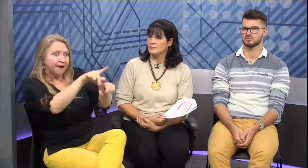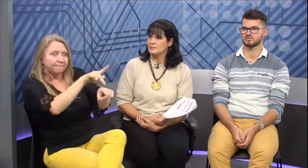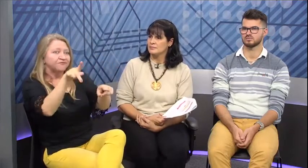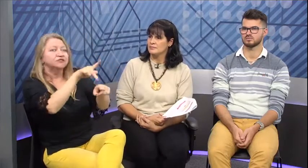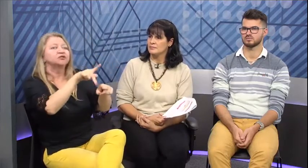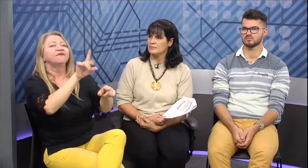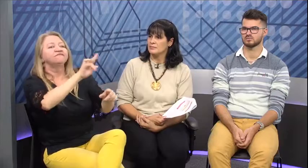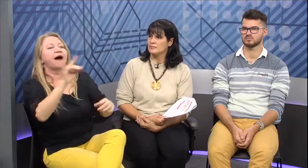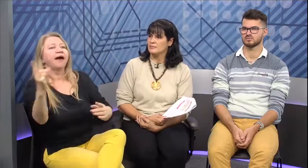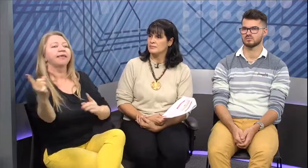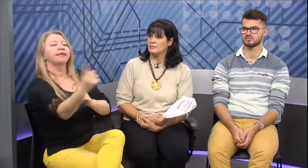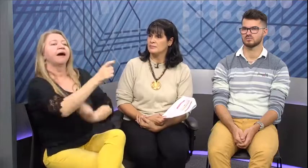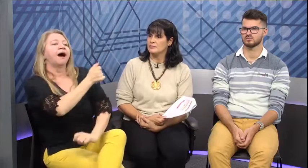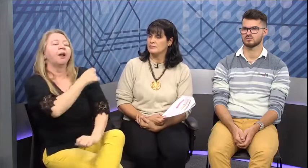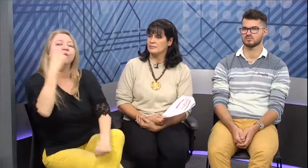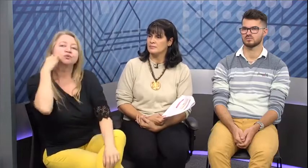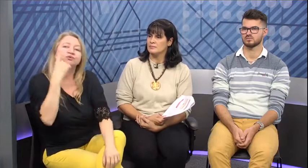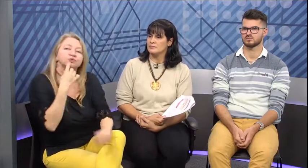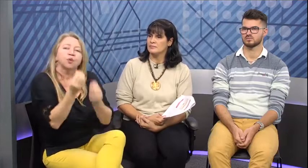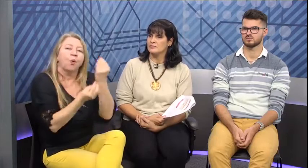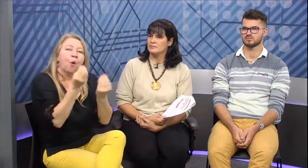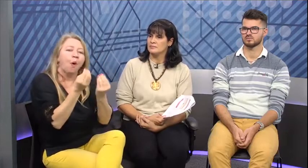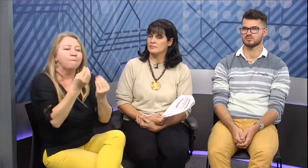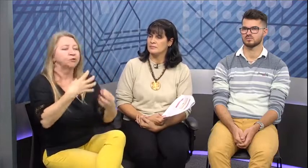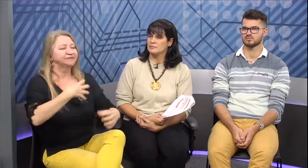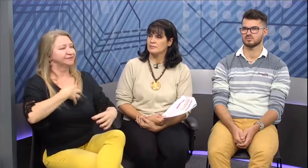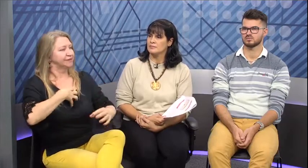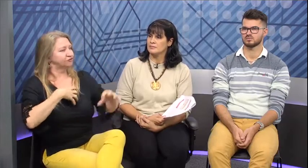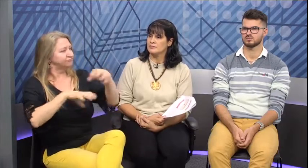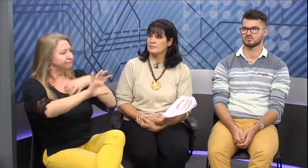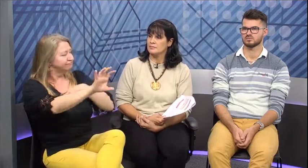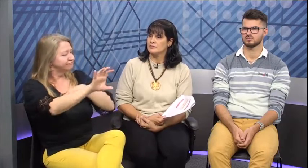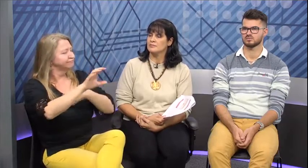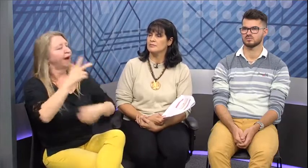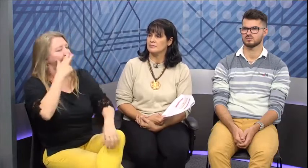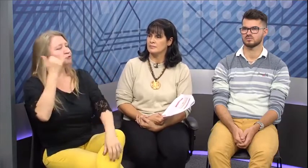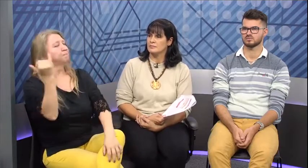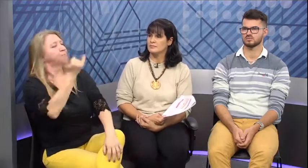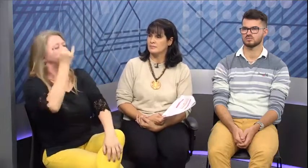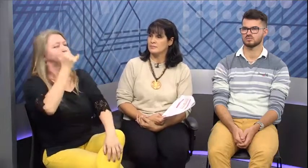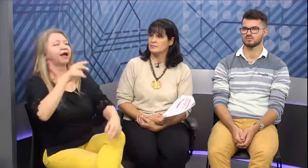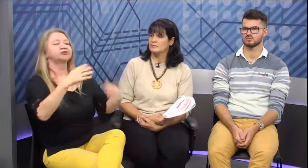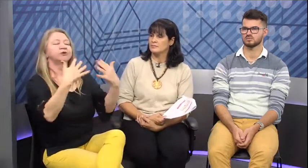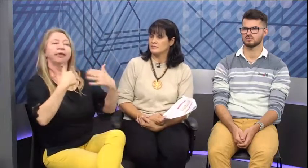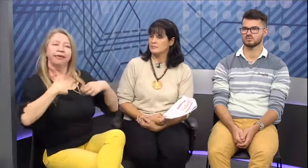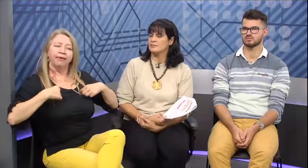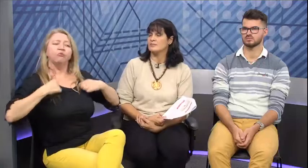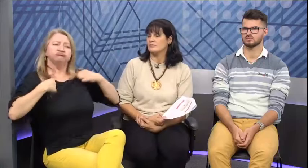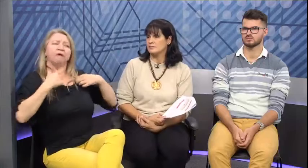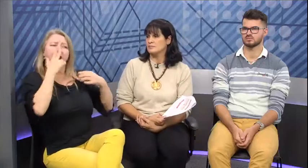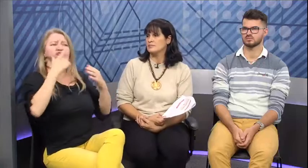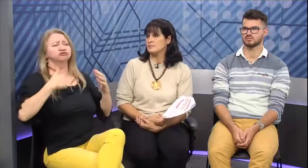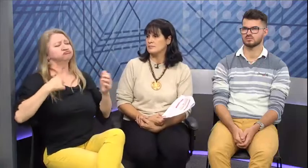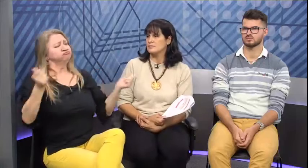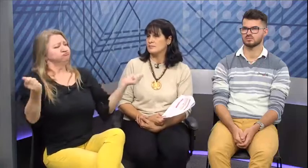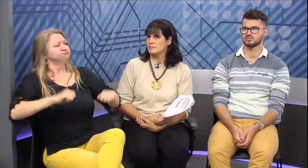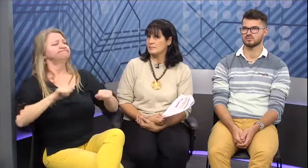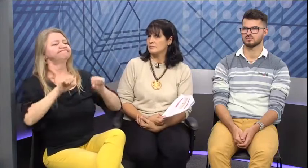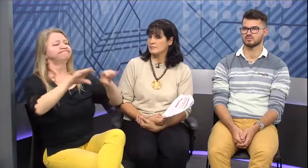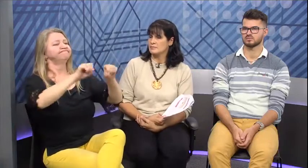empatia, né? Durante o seu processo de formação, para quando eles tiverem, né? Seus alunos surdos, eles já criaram, já têm o sentimento, né?